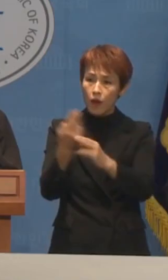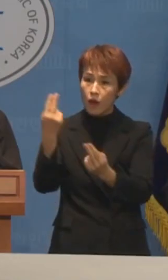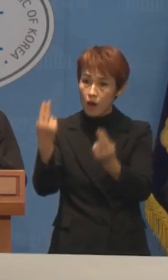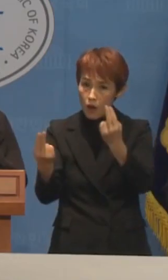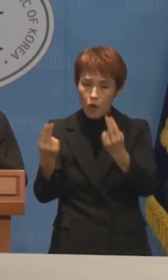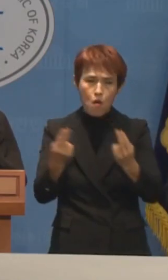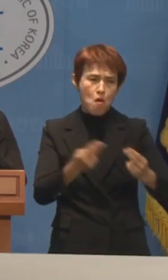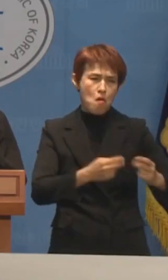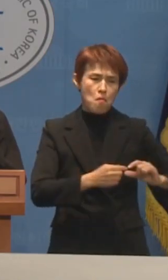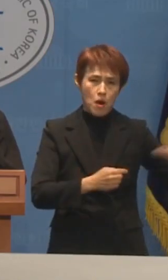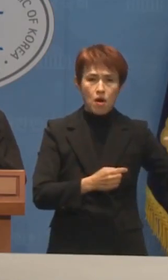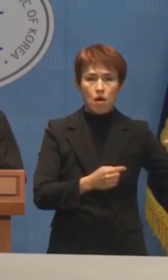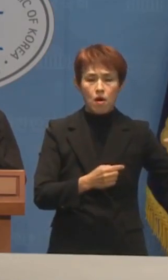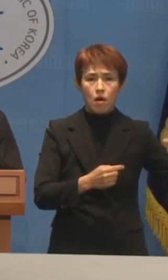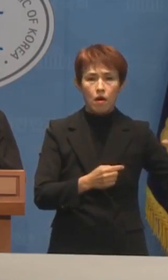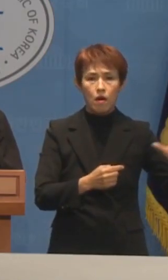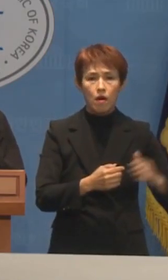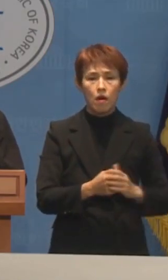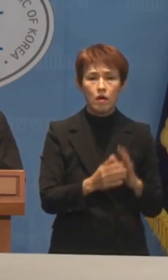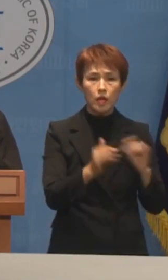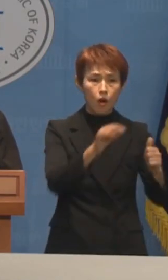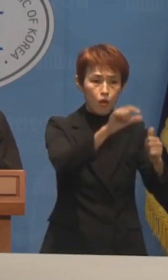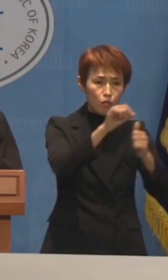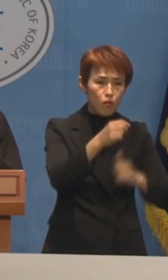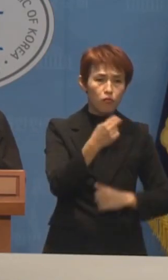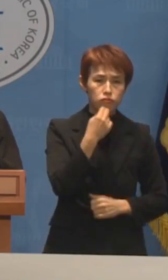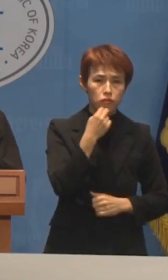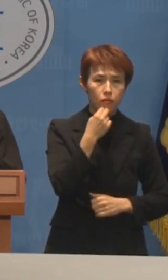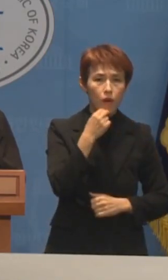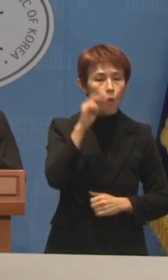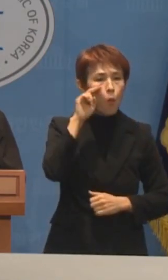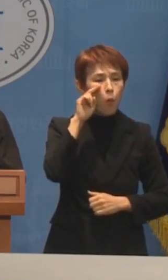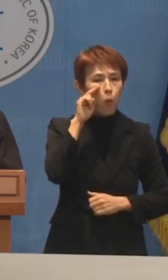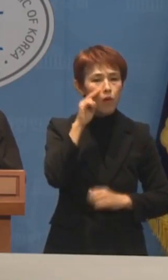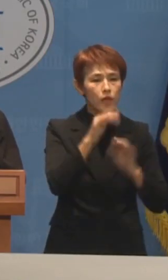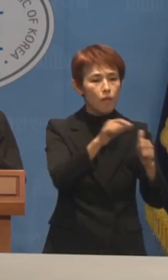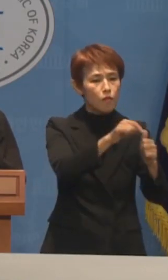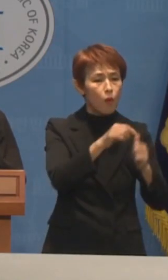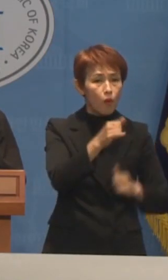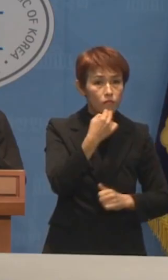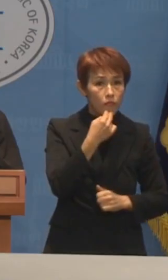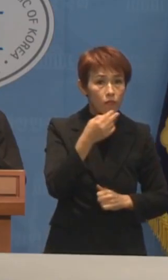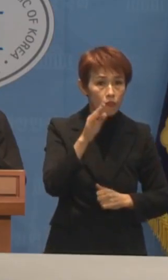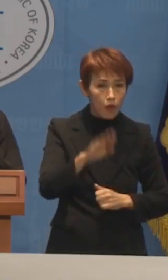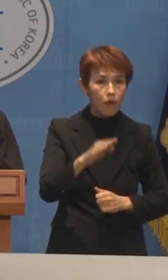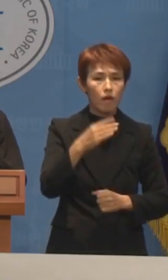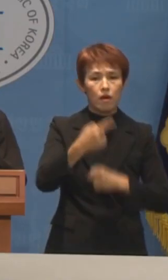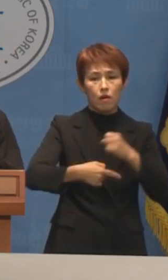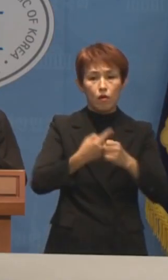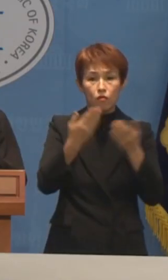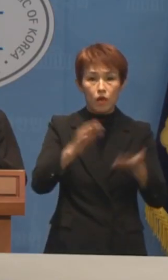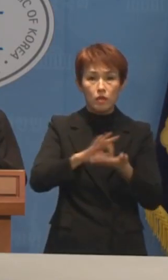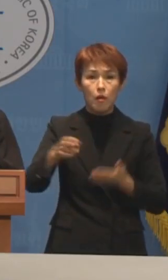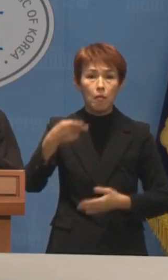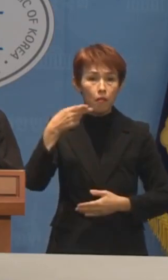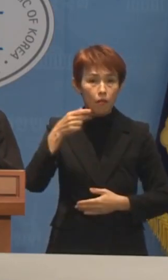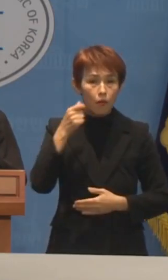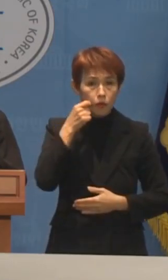예비 인력이 없는 집배원의 저축 연간은 해가 갈수록 늘어가고 있습니다.